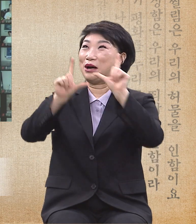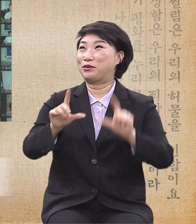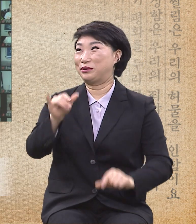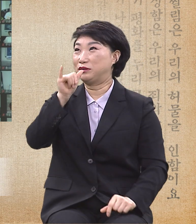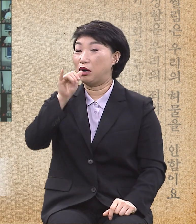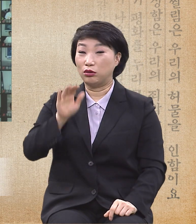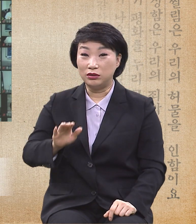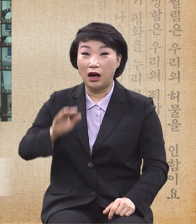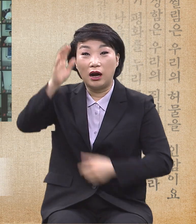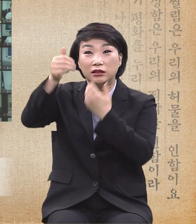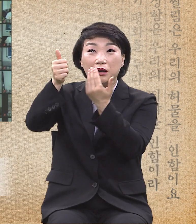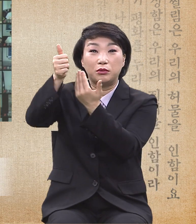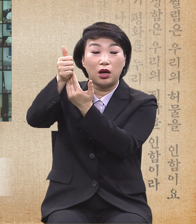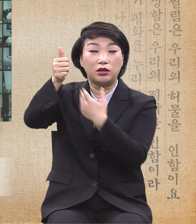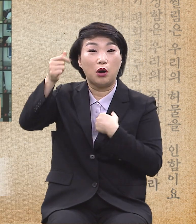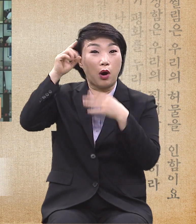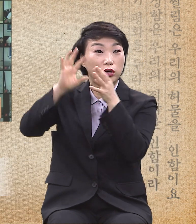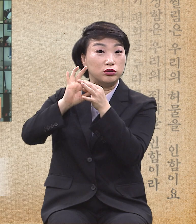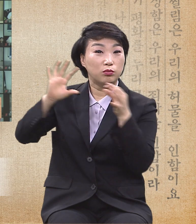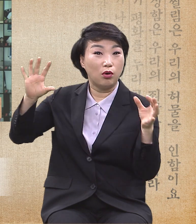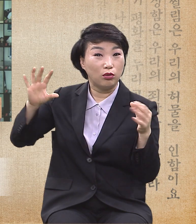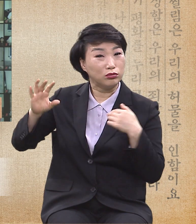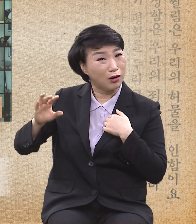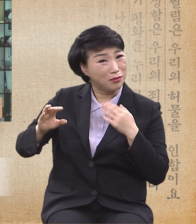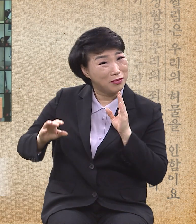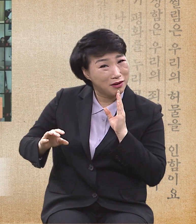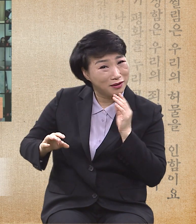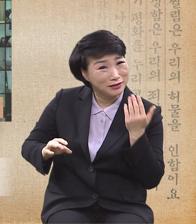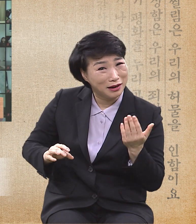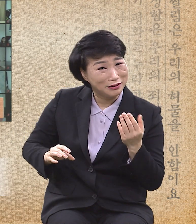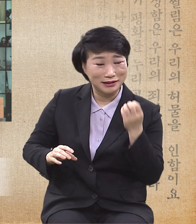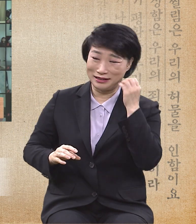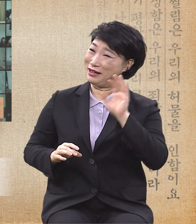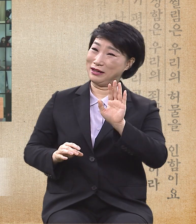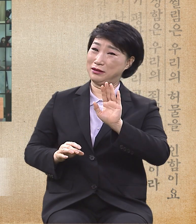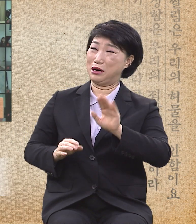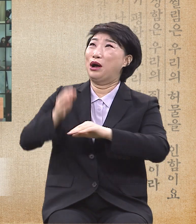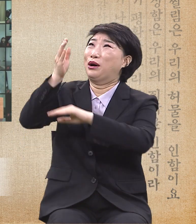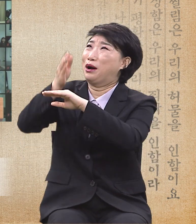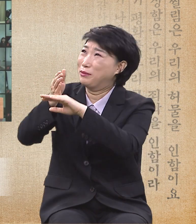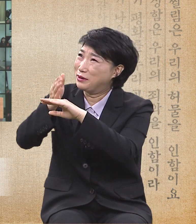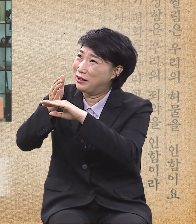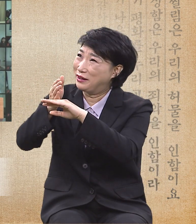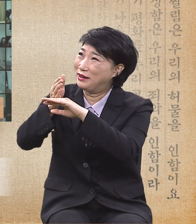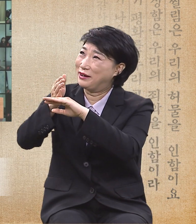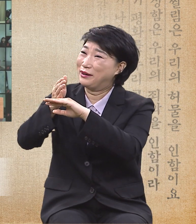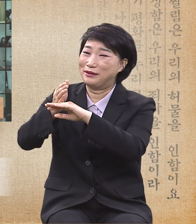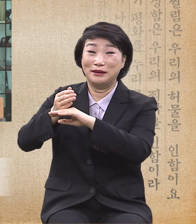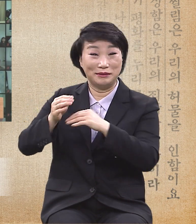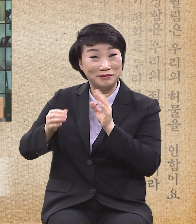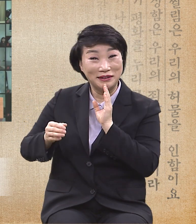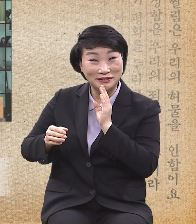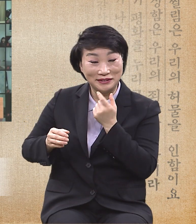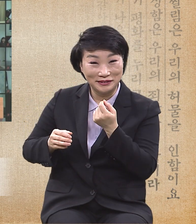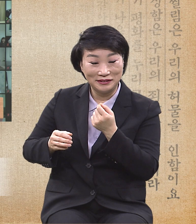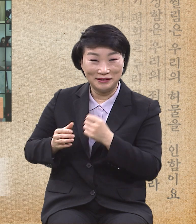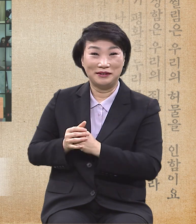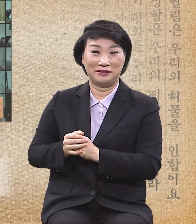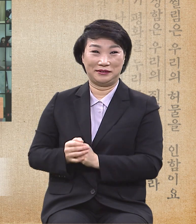근데 하나님에 대한 관심이 없을 수가 없죠. 고마운 분이다, 감사한